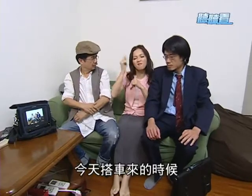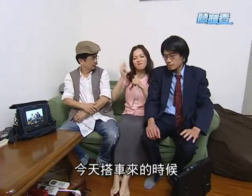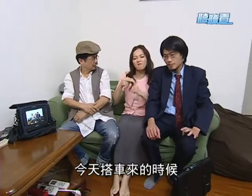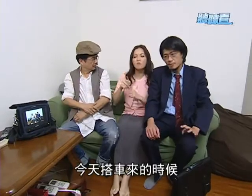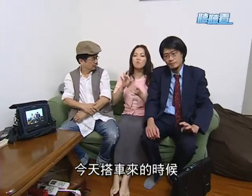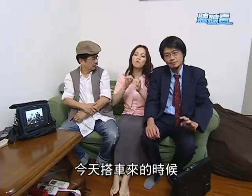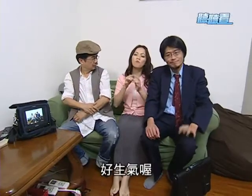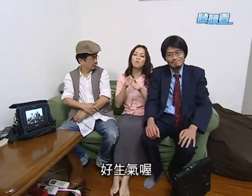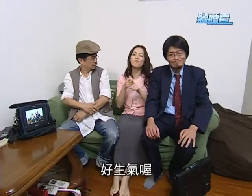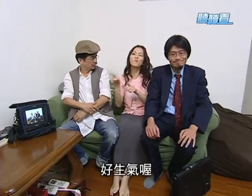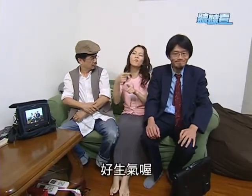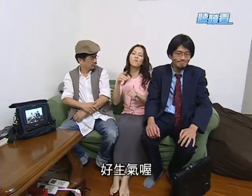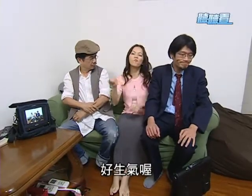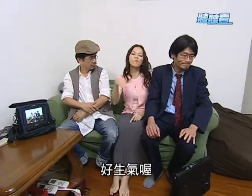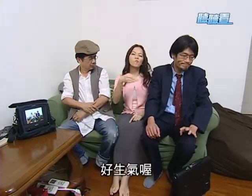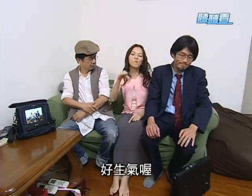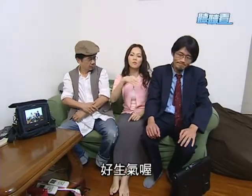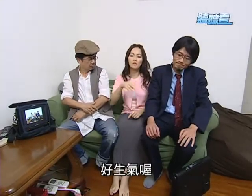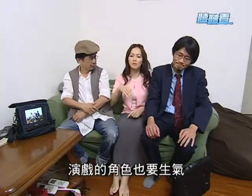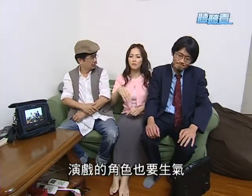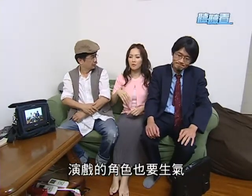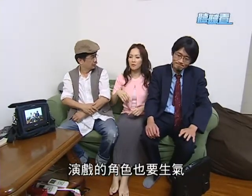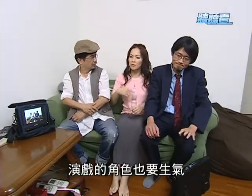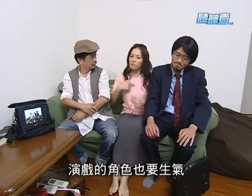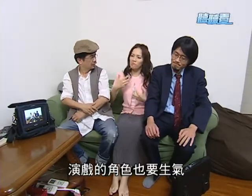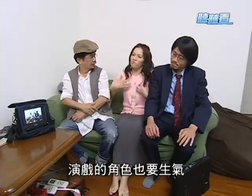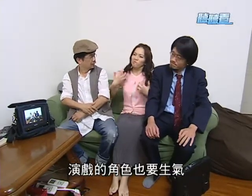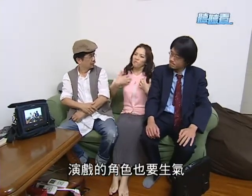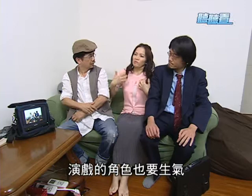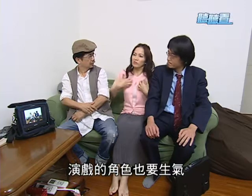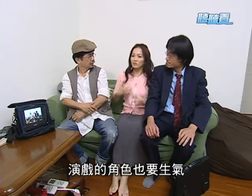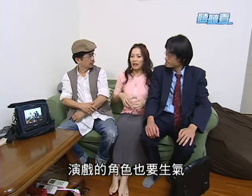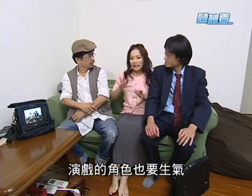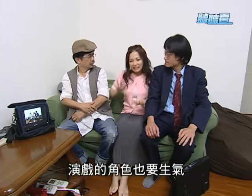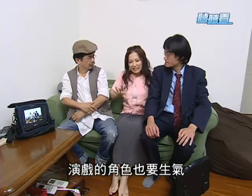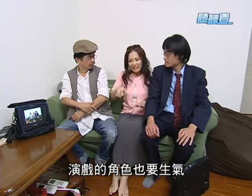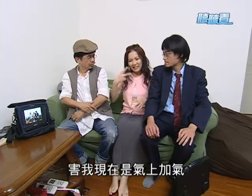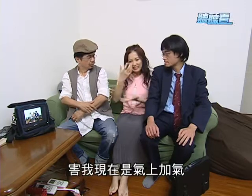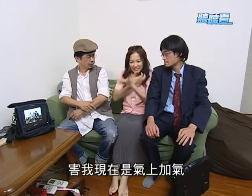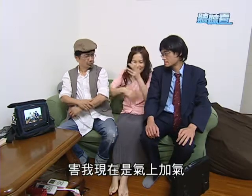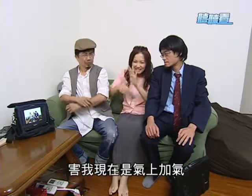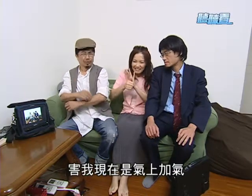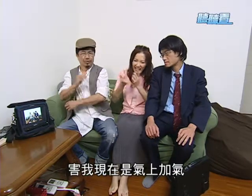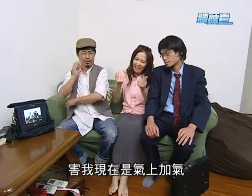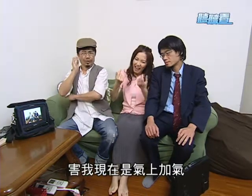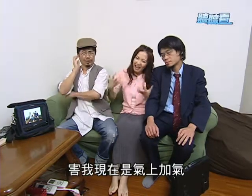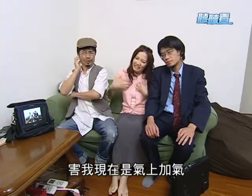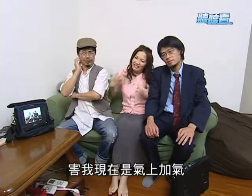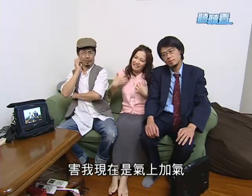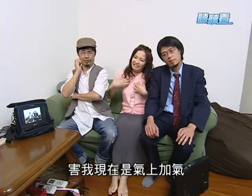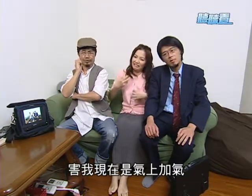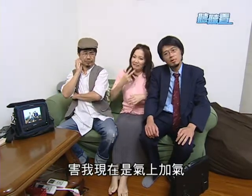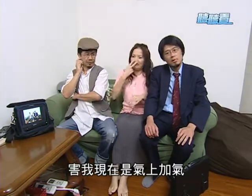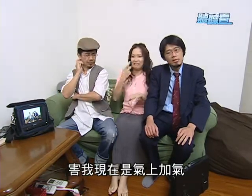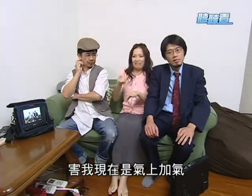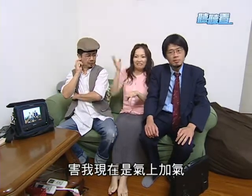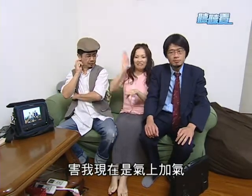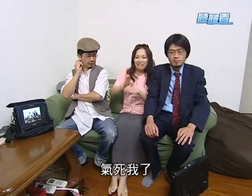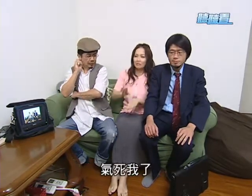候好生气哟，演戏的角色不要生气，害我现在啊是气象加气，气死我